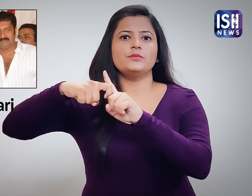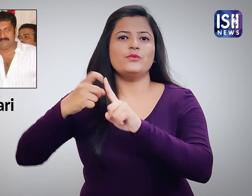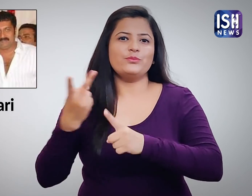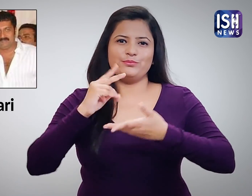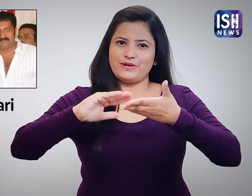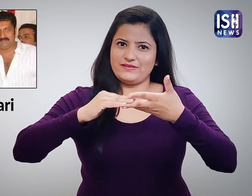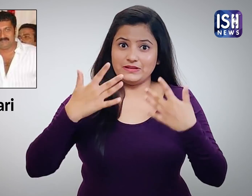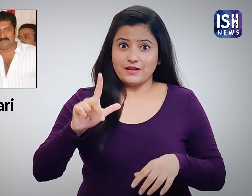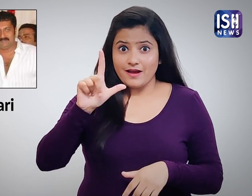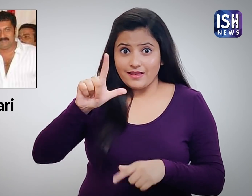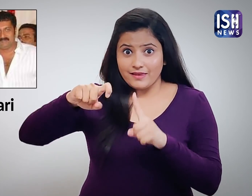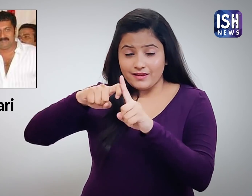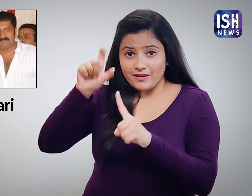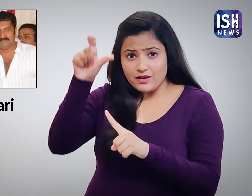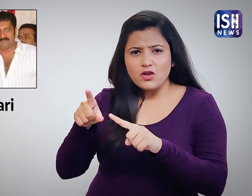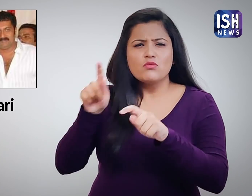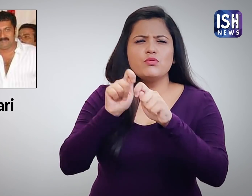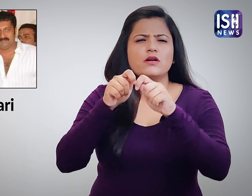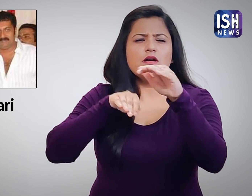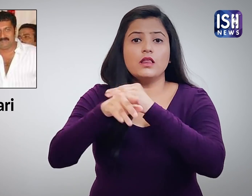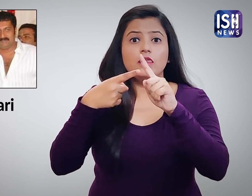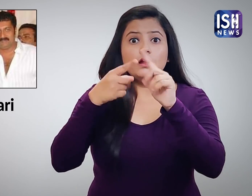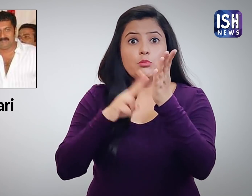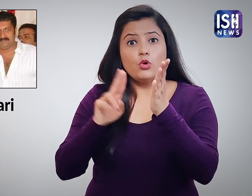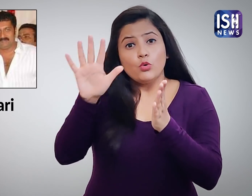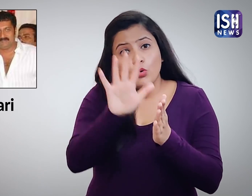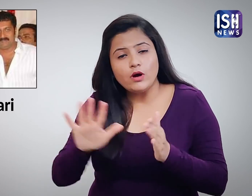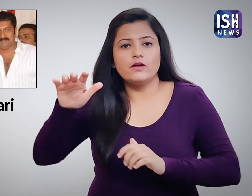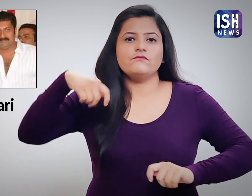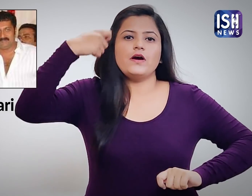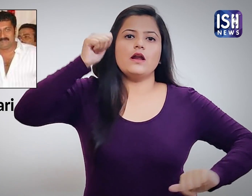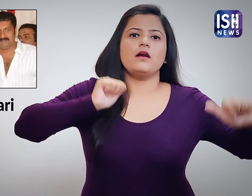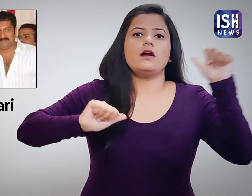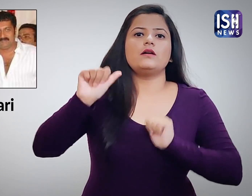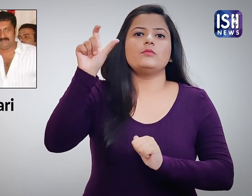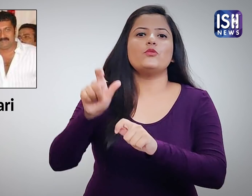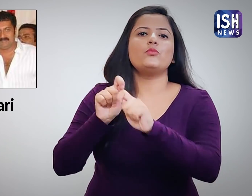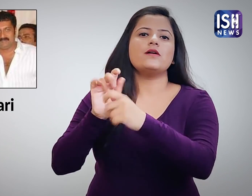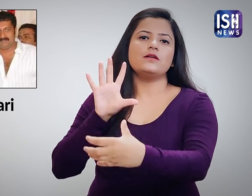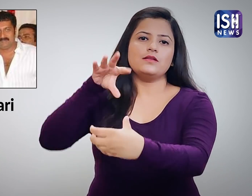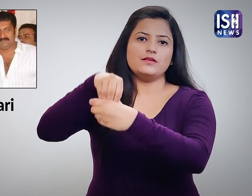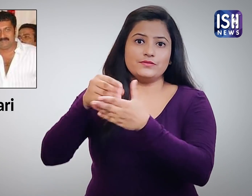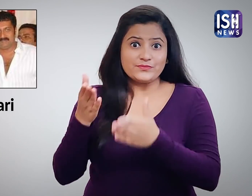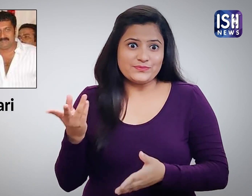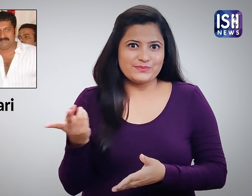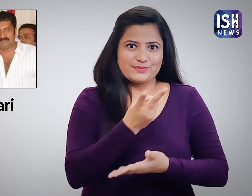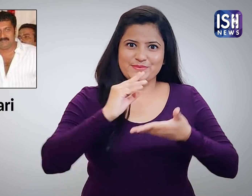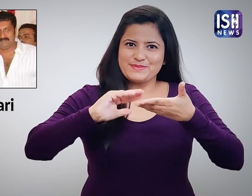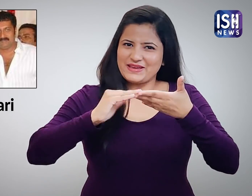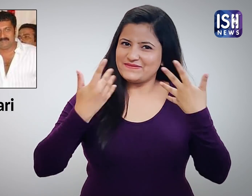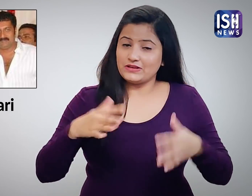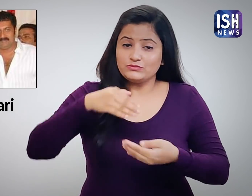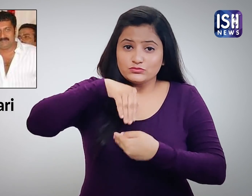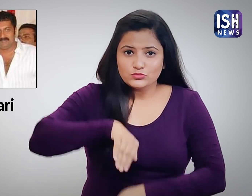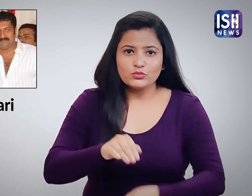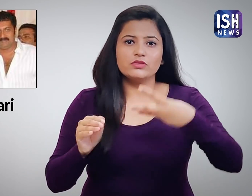शादी की थी। कुमारी तमिलनाट की एक अभिनेत्री थी।